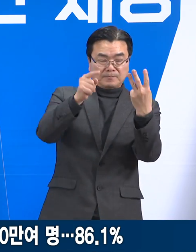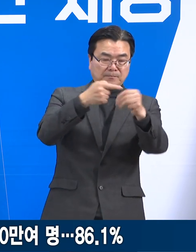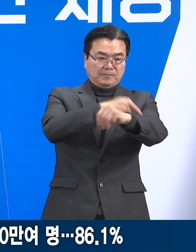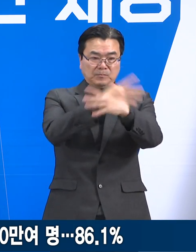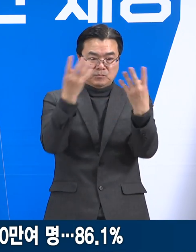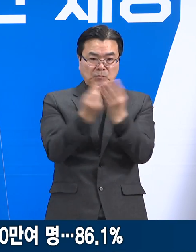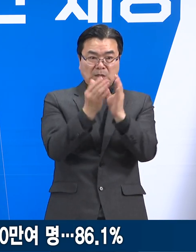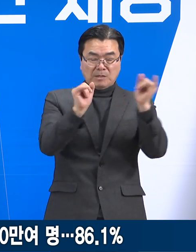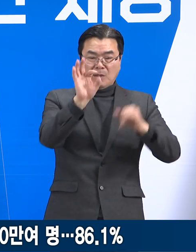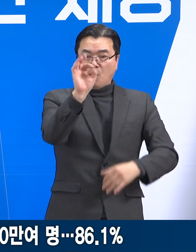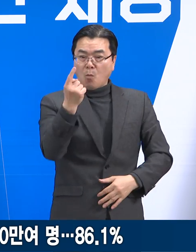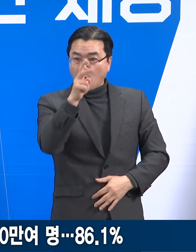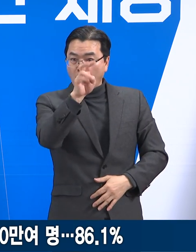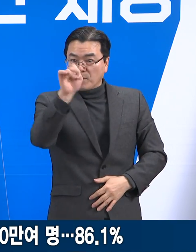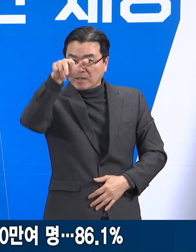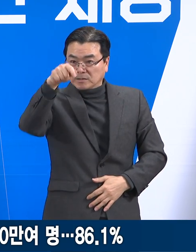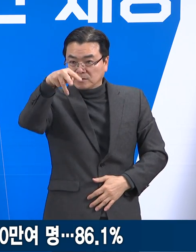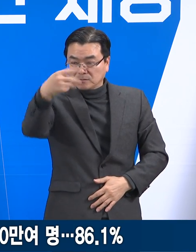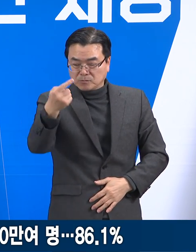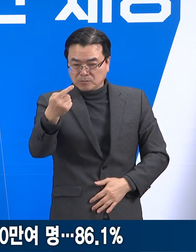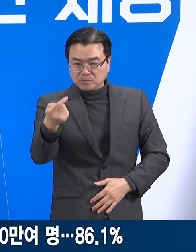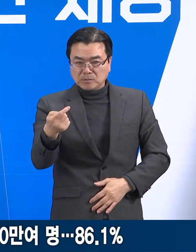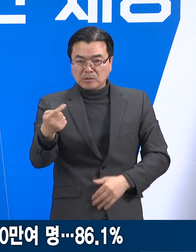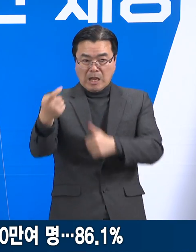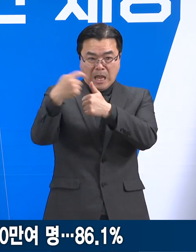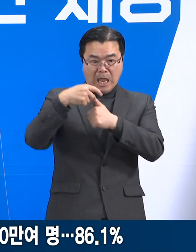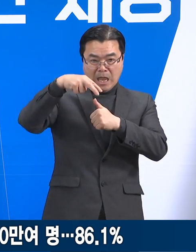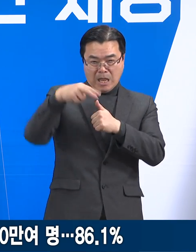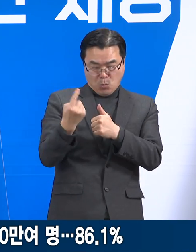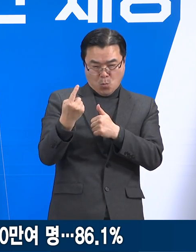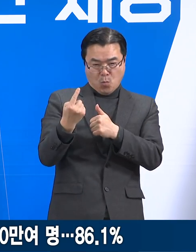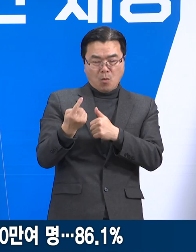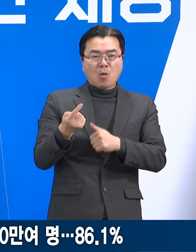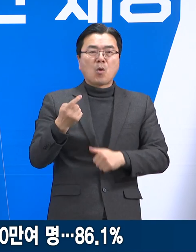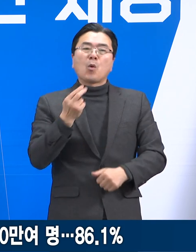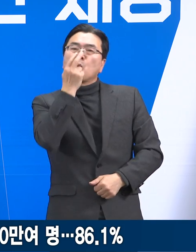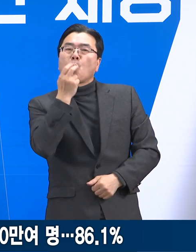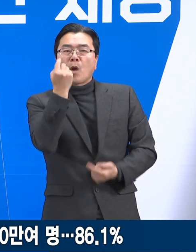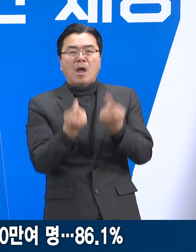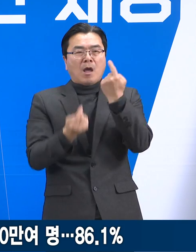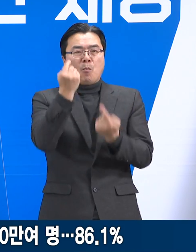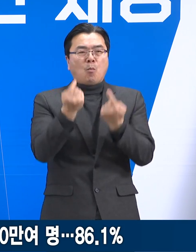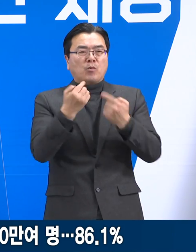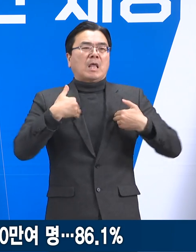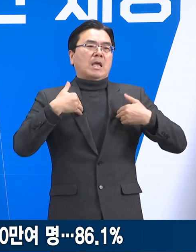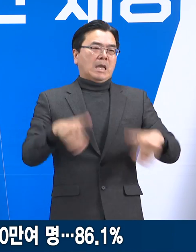경우 오미크론 변이 치명률이 계증 독감보다 낮은 것으로 나타났습니다.